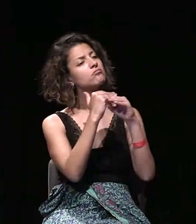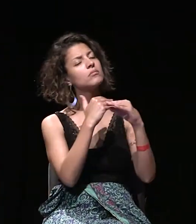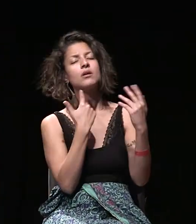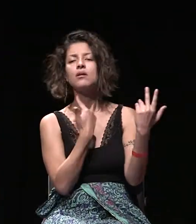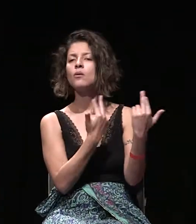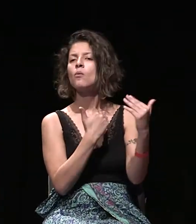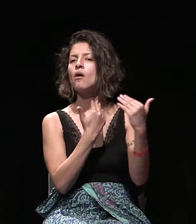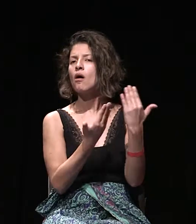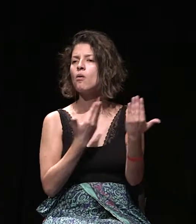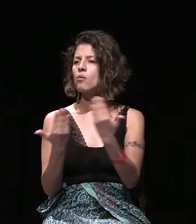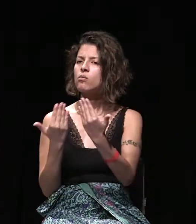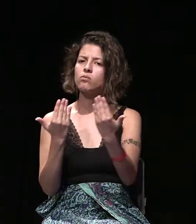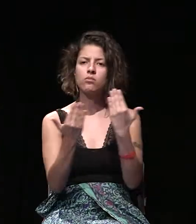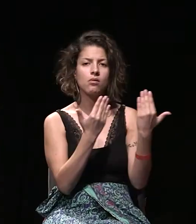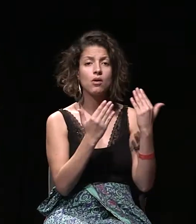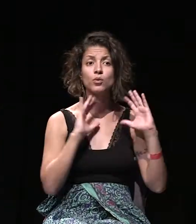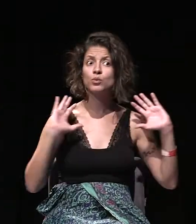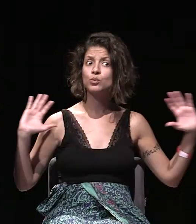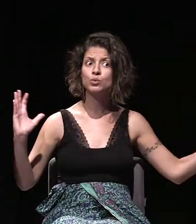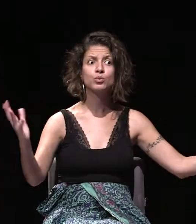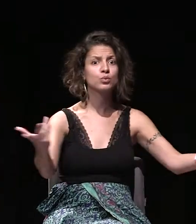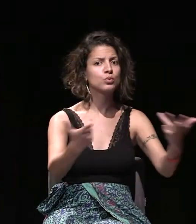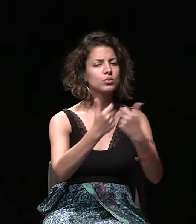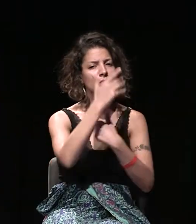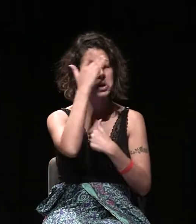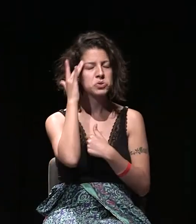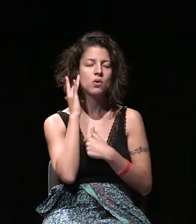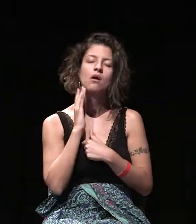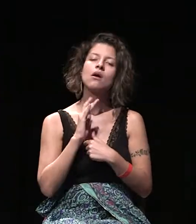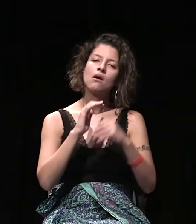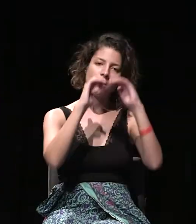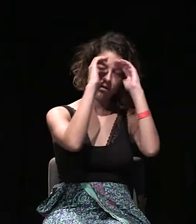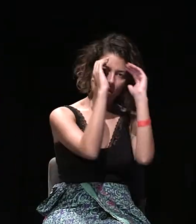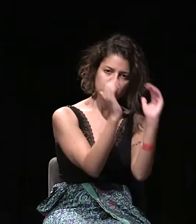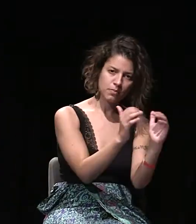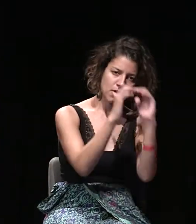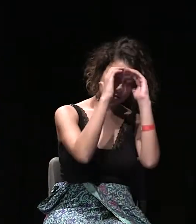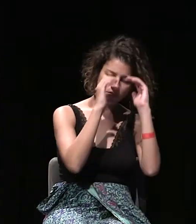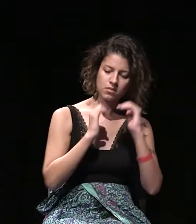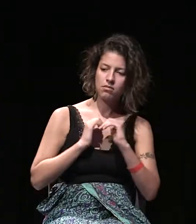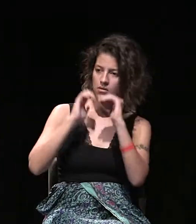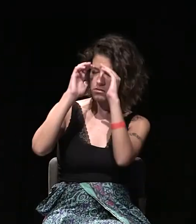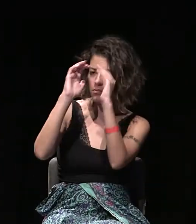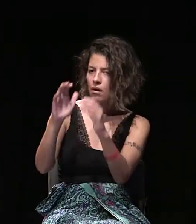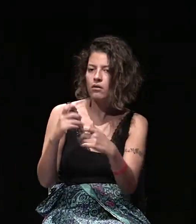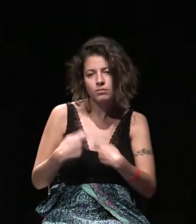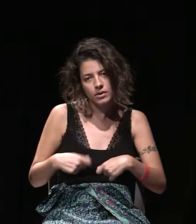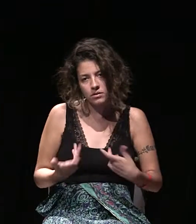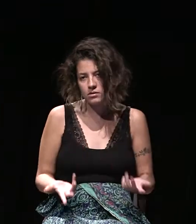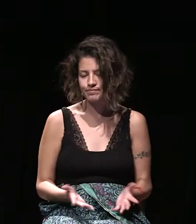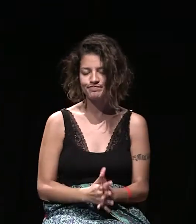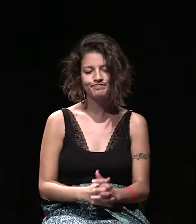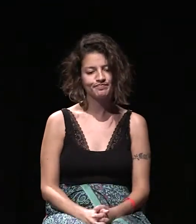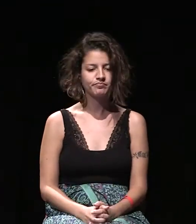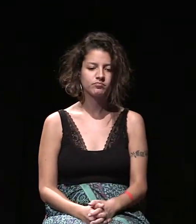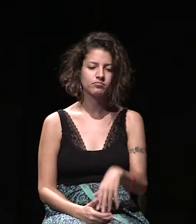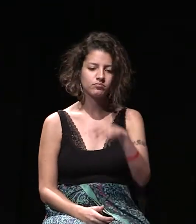com todas as pessoas, com respeito, respeitando os direitos de todas as pessoas.